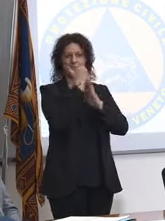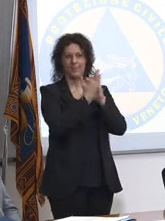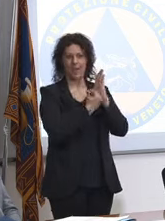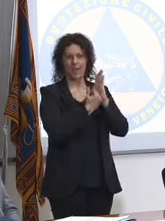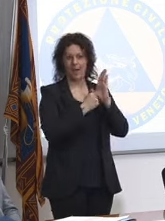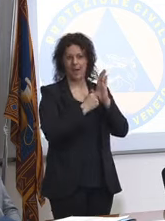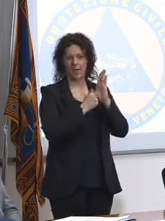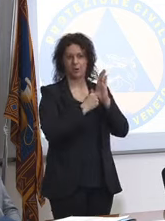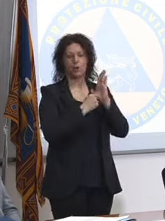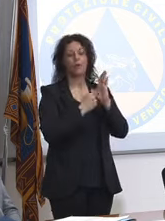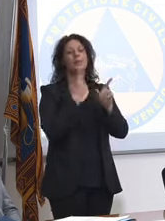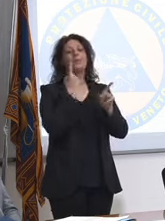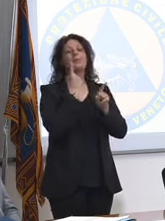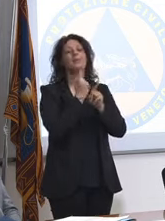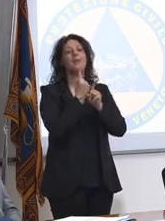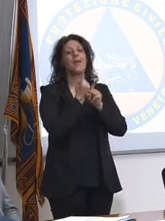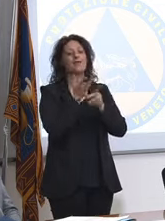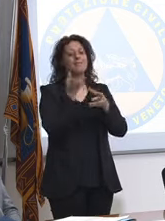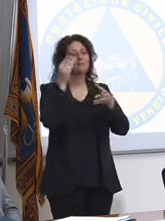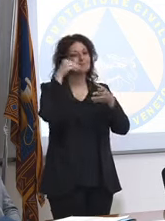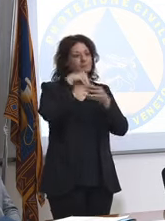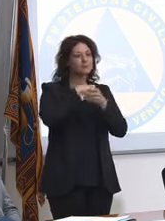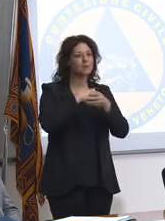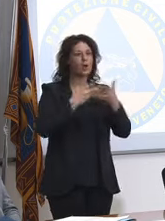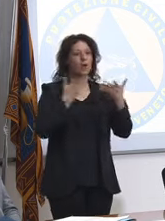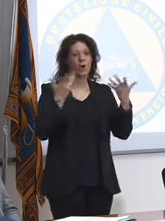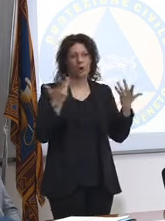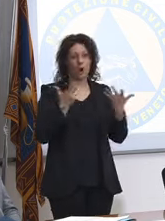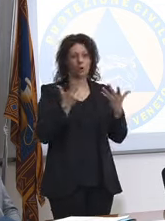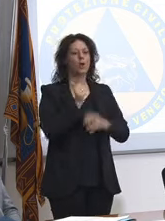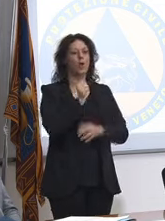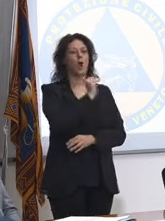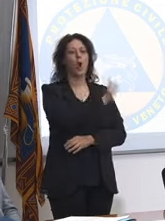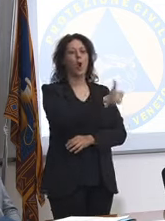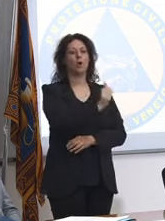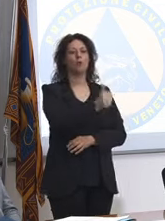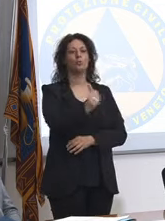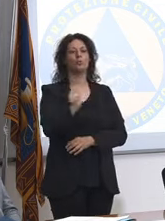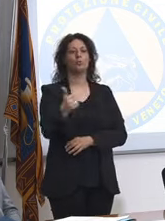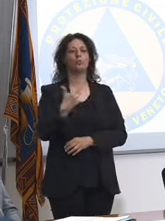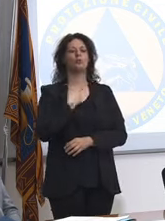le competenze di tutti gli altri operatori, che